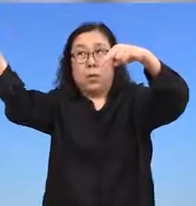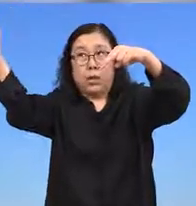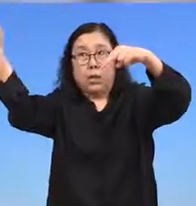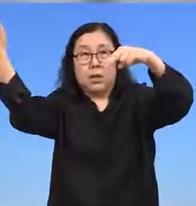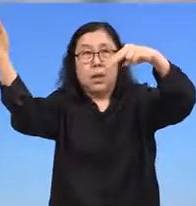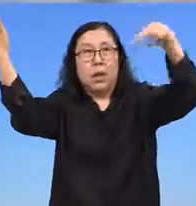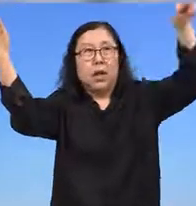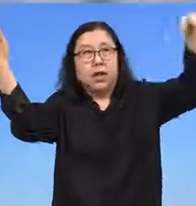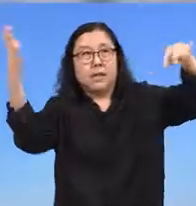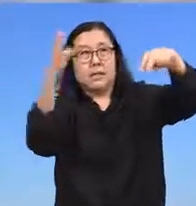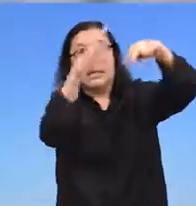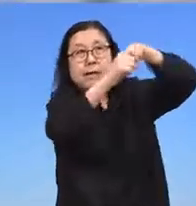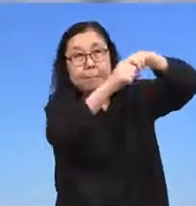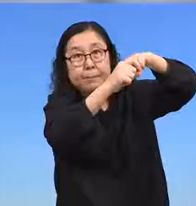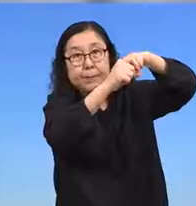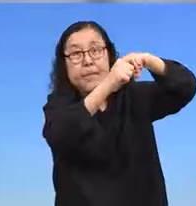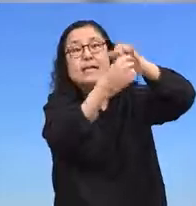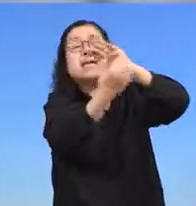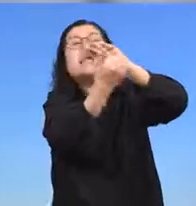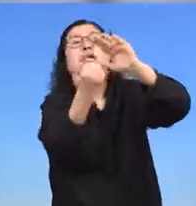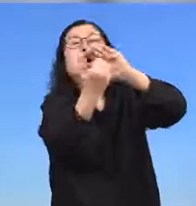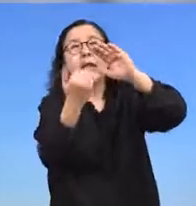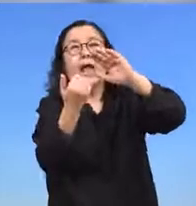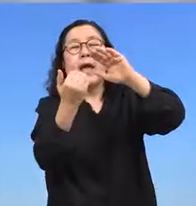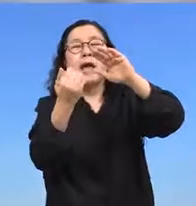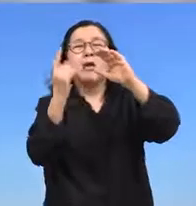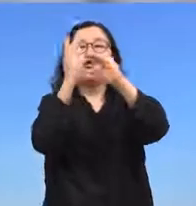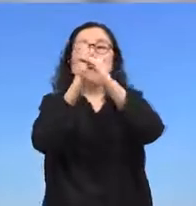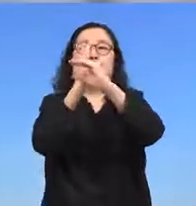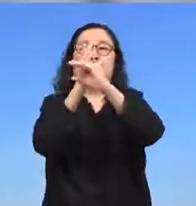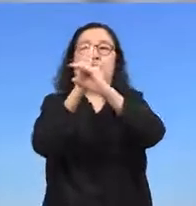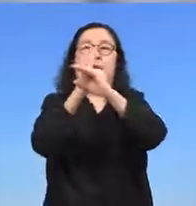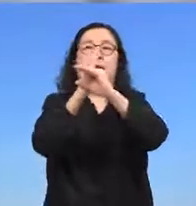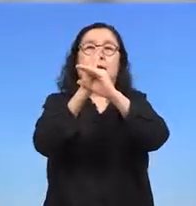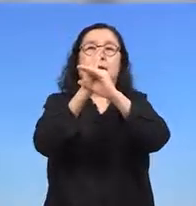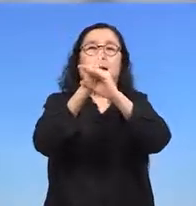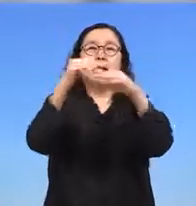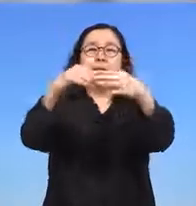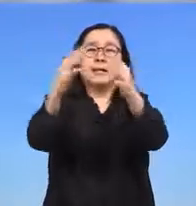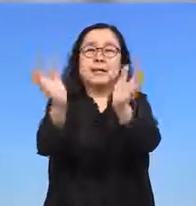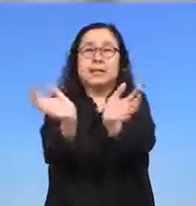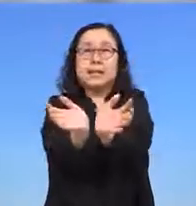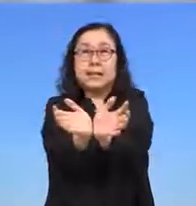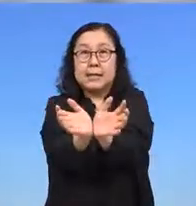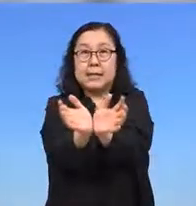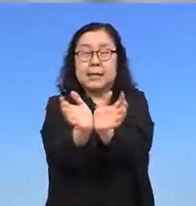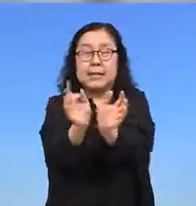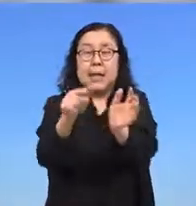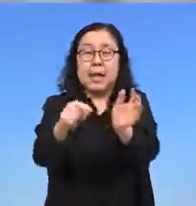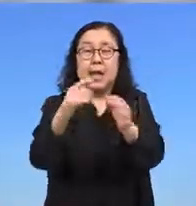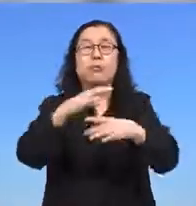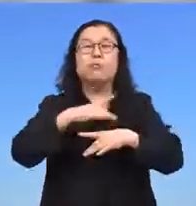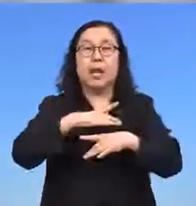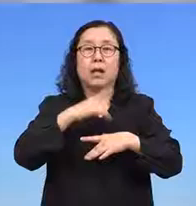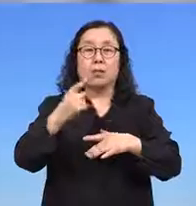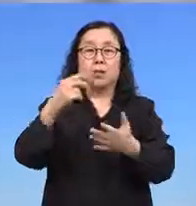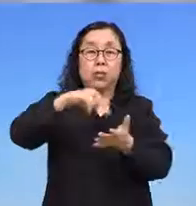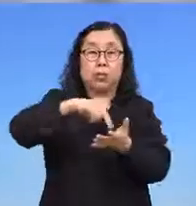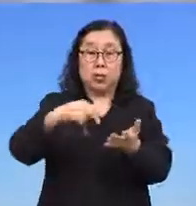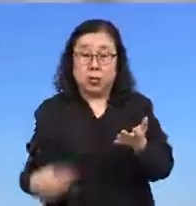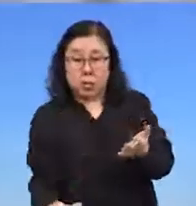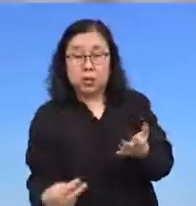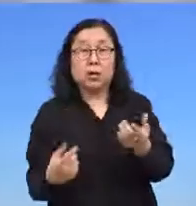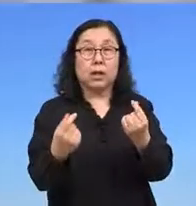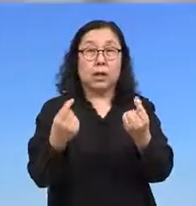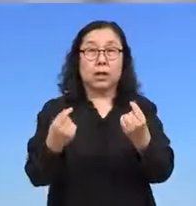그게 중간지대의 불안이라는 거, 이 떨어질 것 같은 두려움이 생긴다는 그게 중간지대의 불안인데요, 오늘 지금 분당 우리 교회